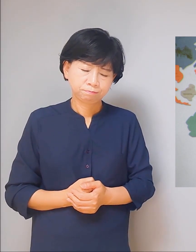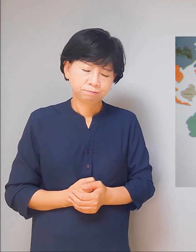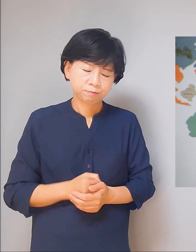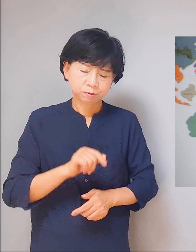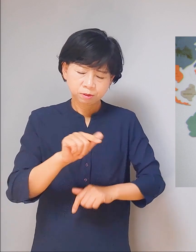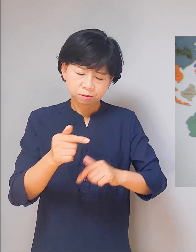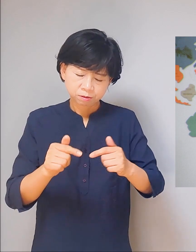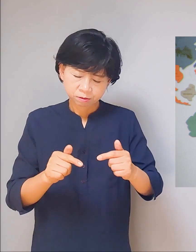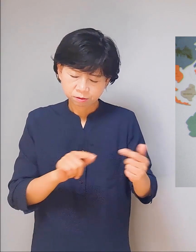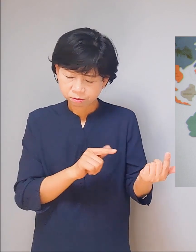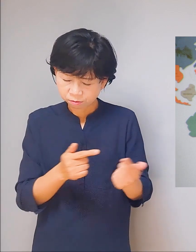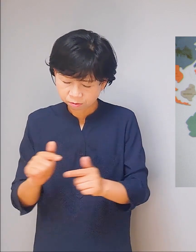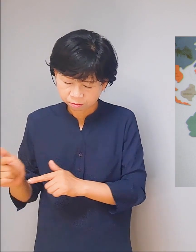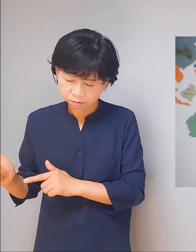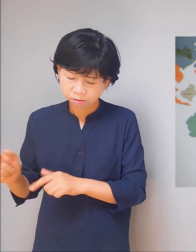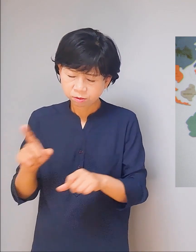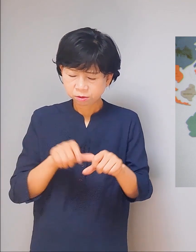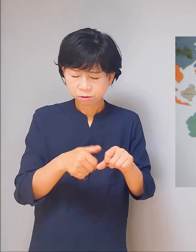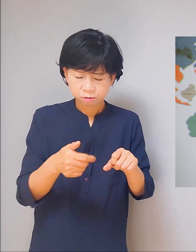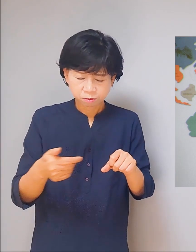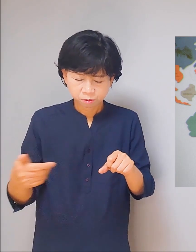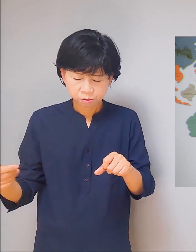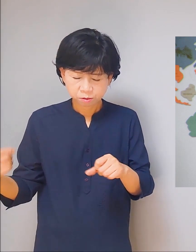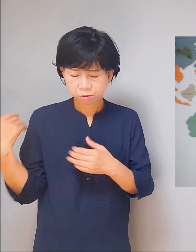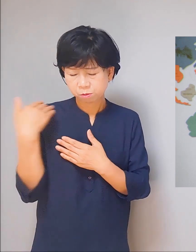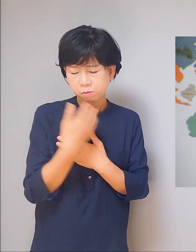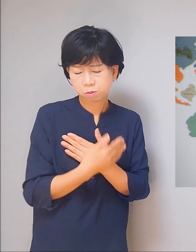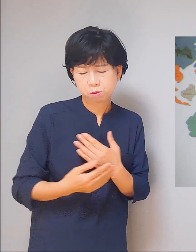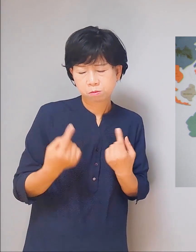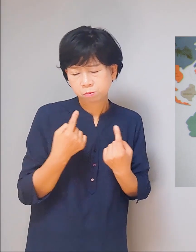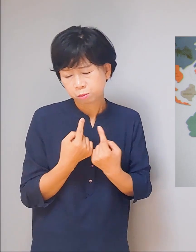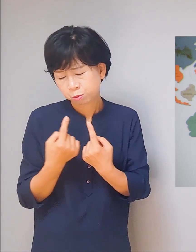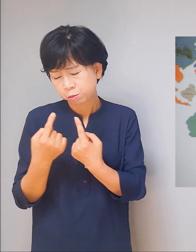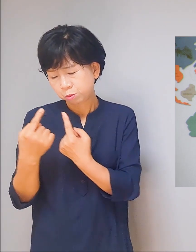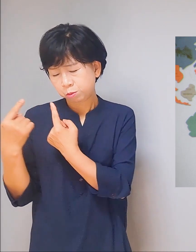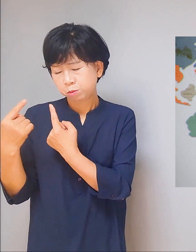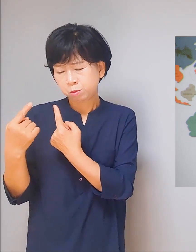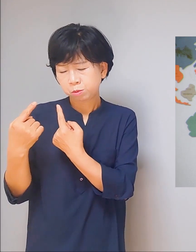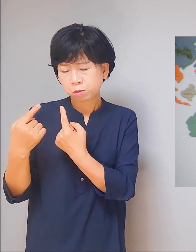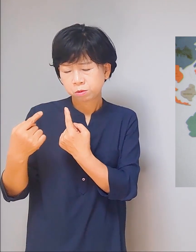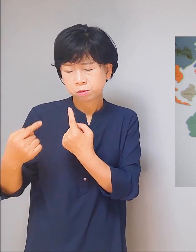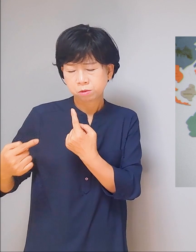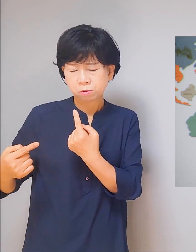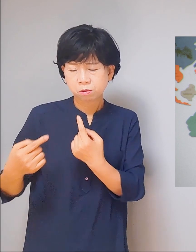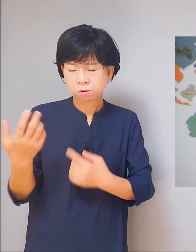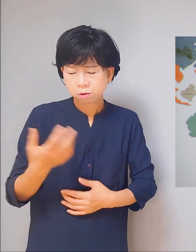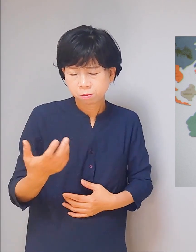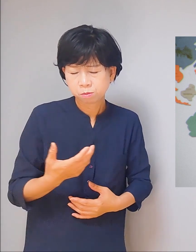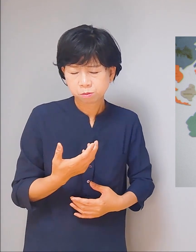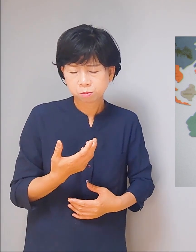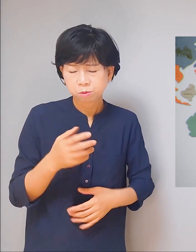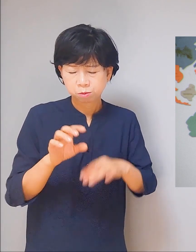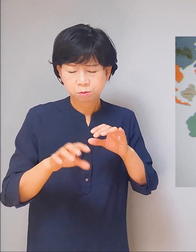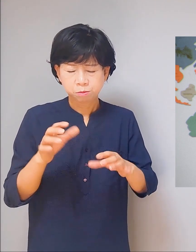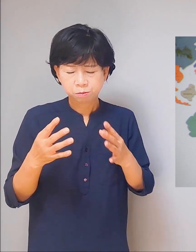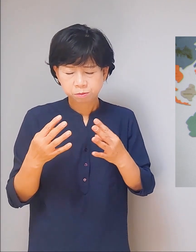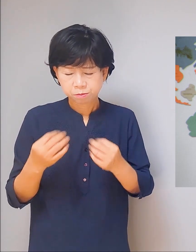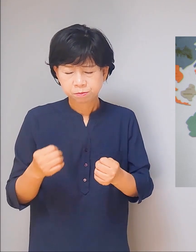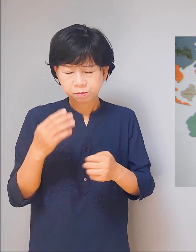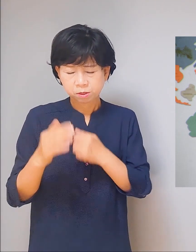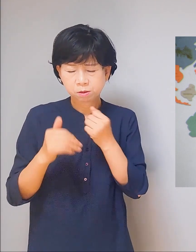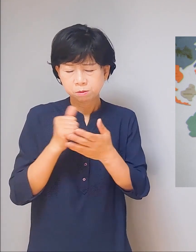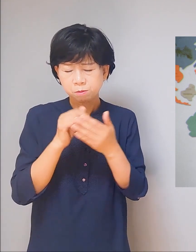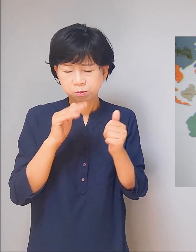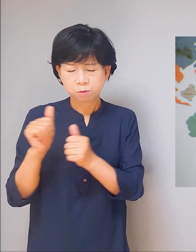이만저만해서 세월이 지나가면 몸도 이것저것 아픈 건 당연하겠지만 그래도 우리 하나님께서